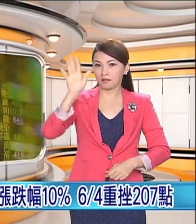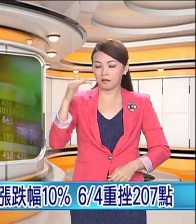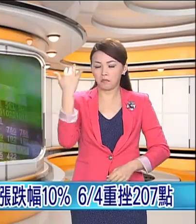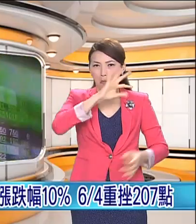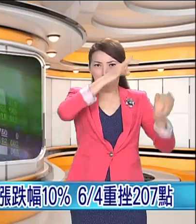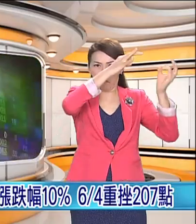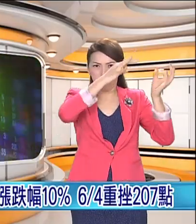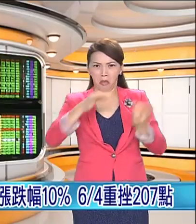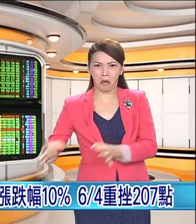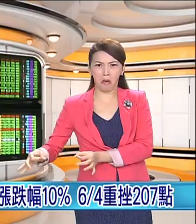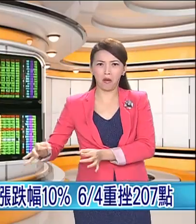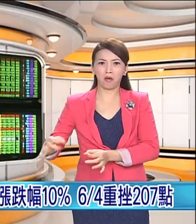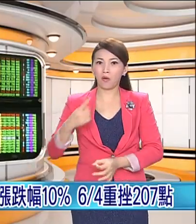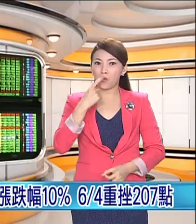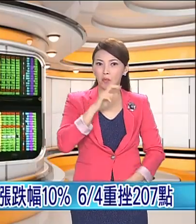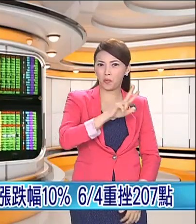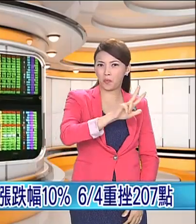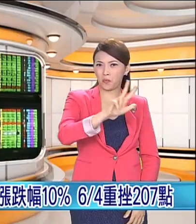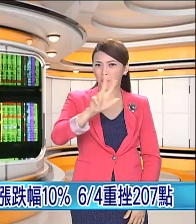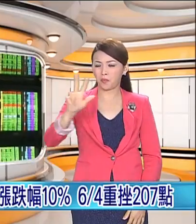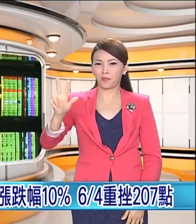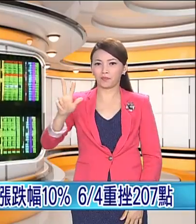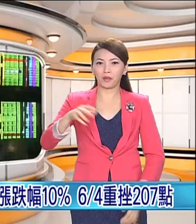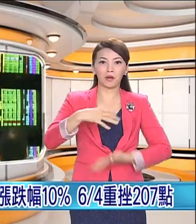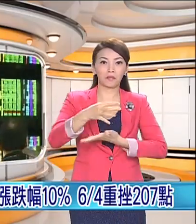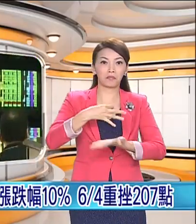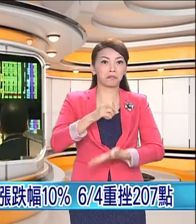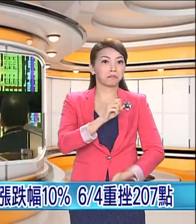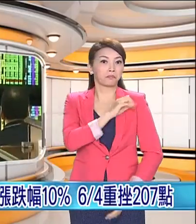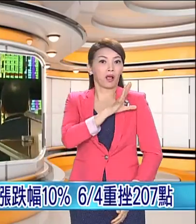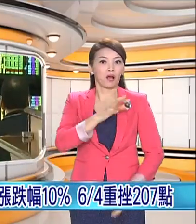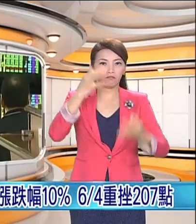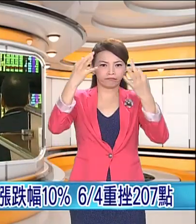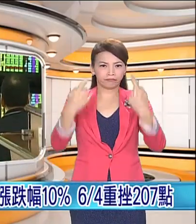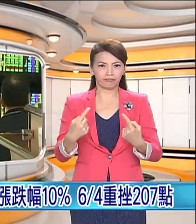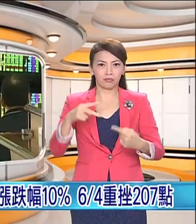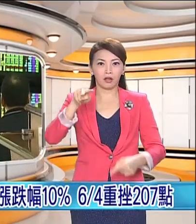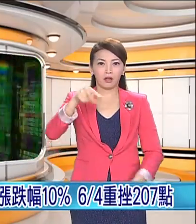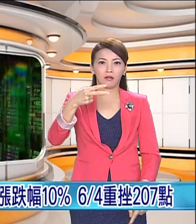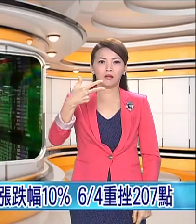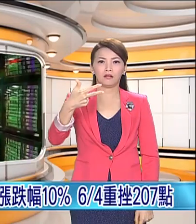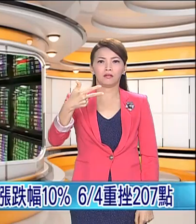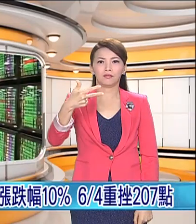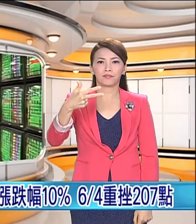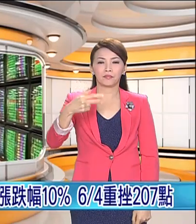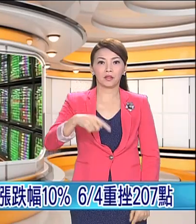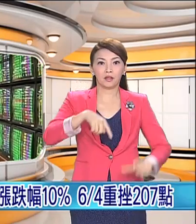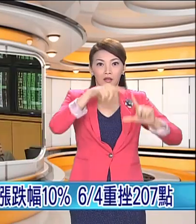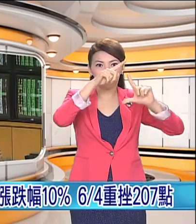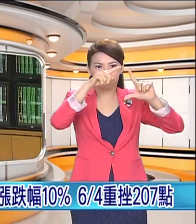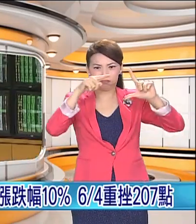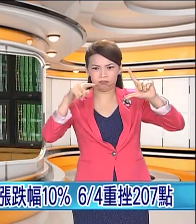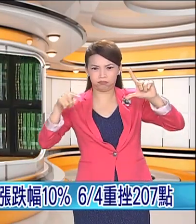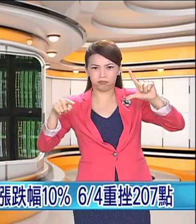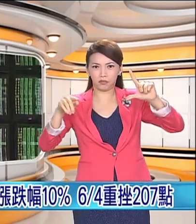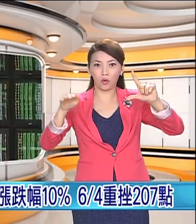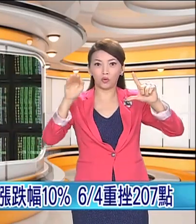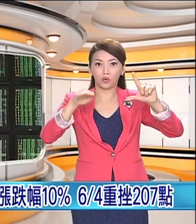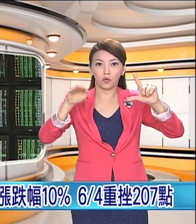现了跳水式的重挫，一片绿油油，收盘大跌207点，跌破了9400